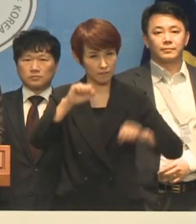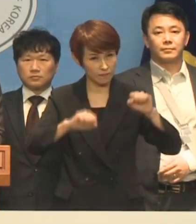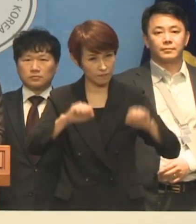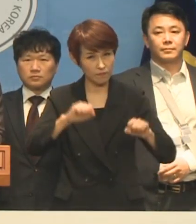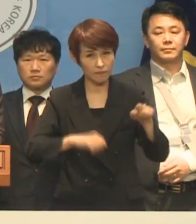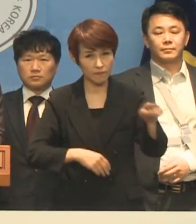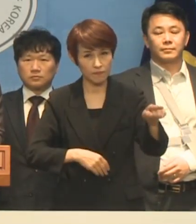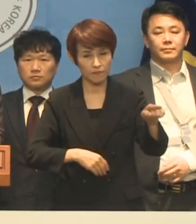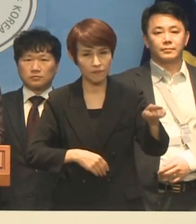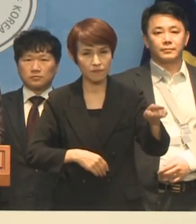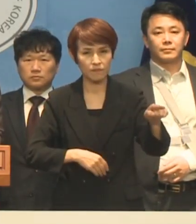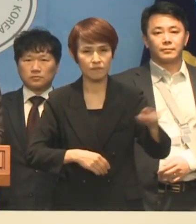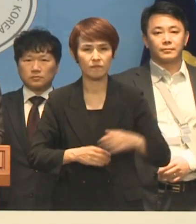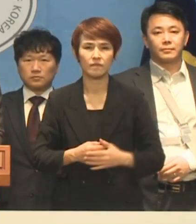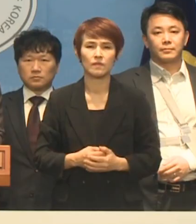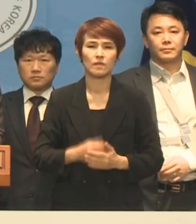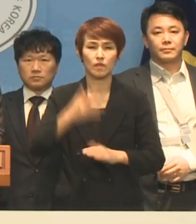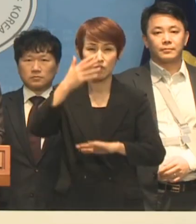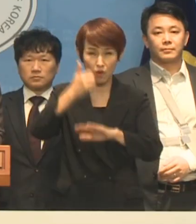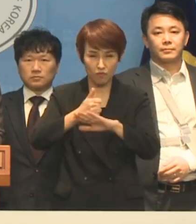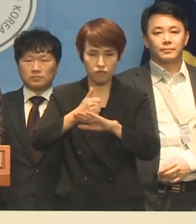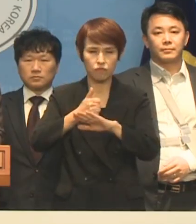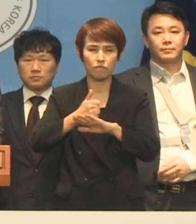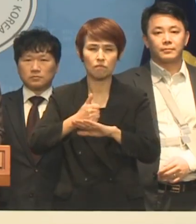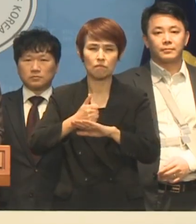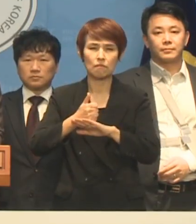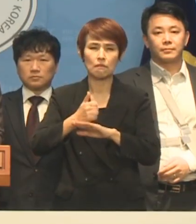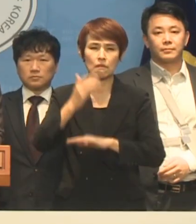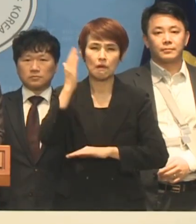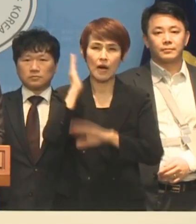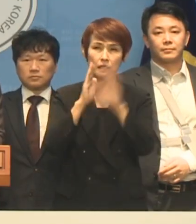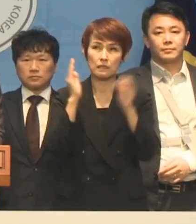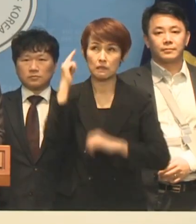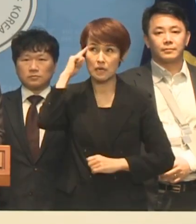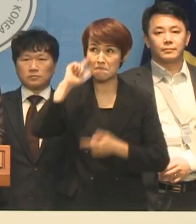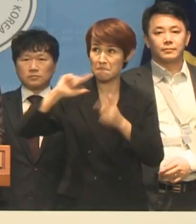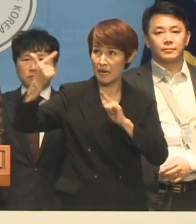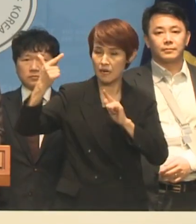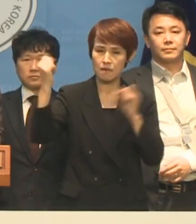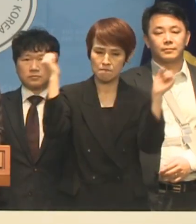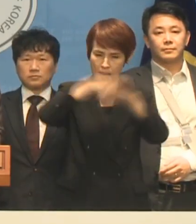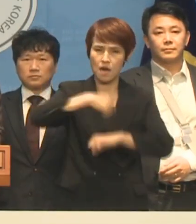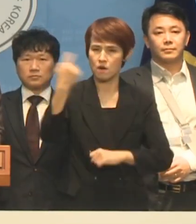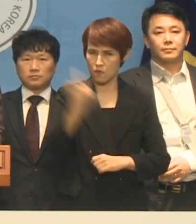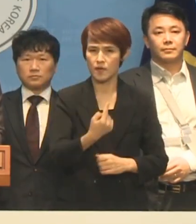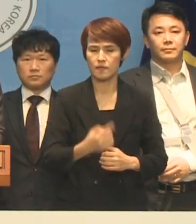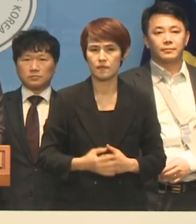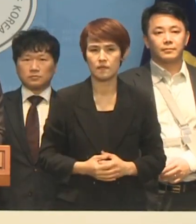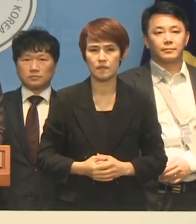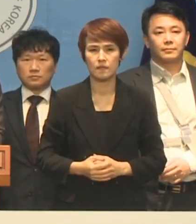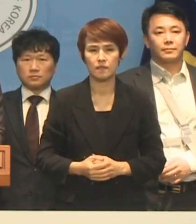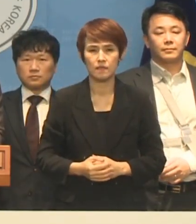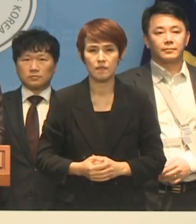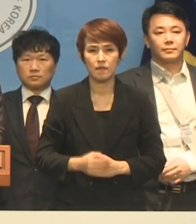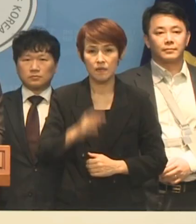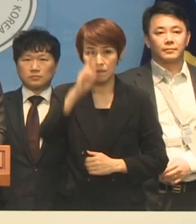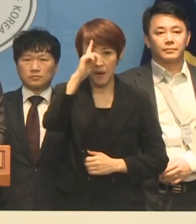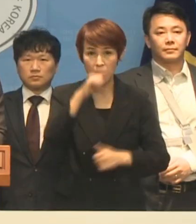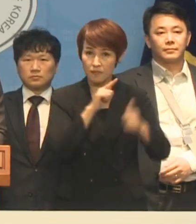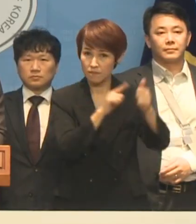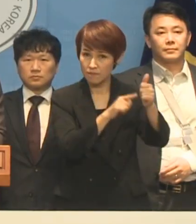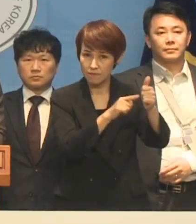결국 역천자망이라는 교훈을 되새기게 될 것입니다. 박구용 전